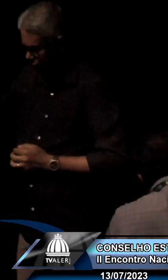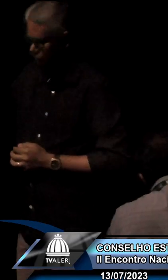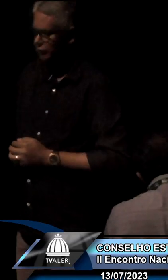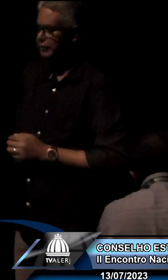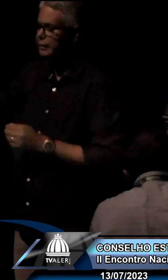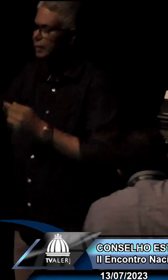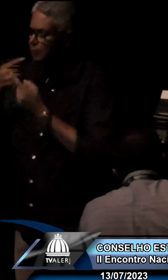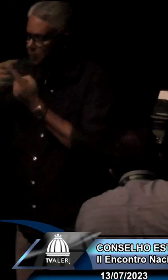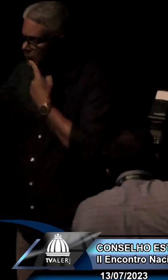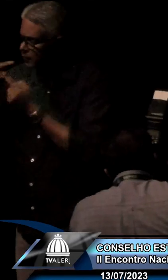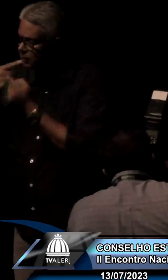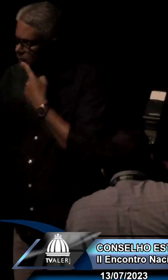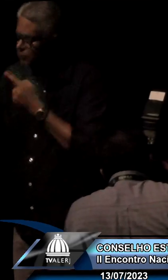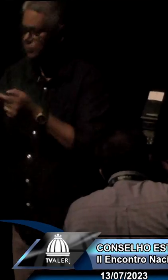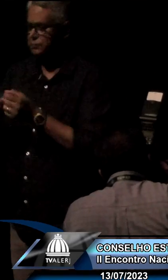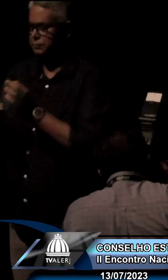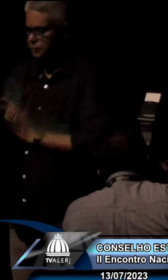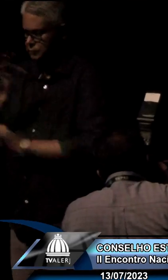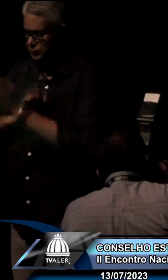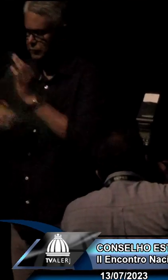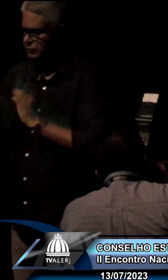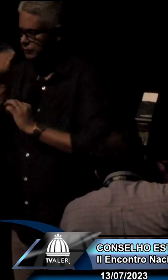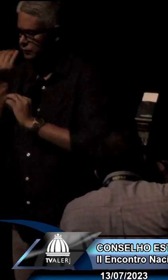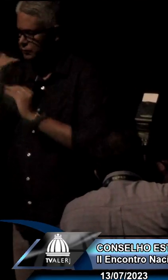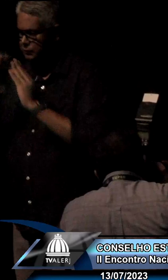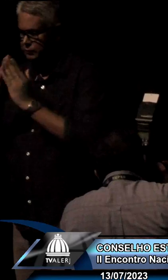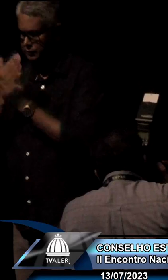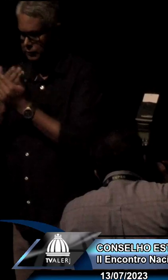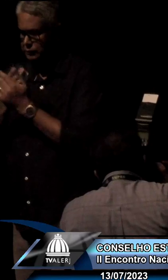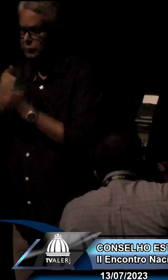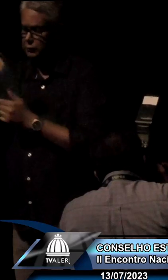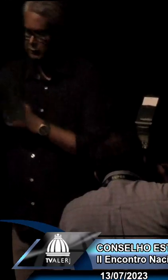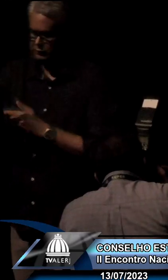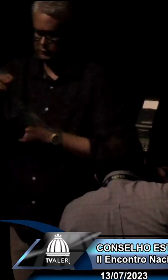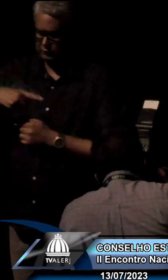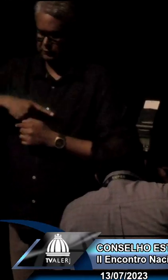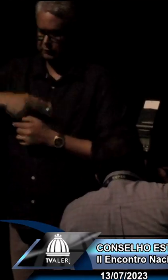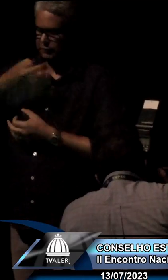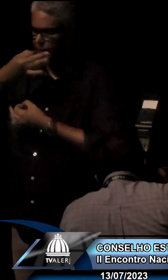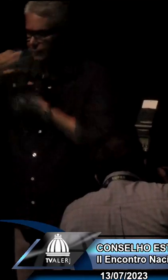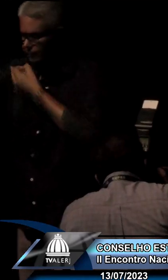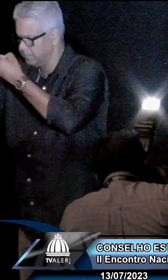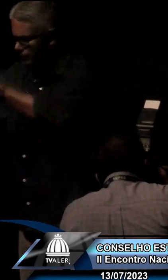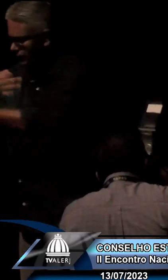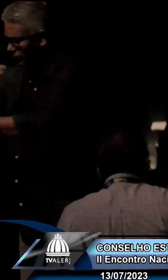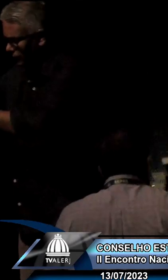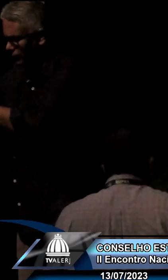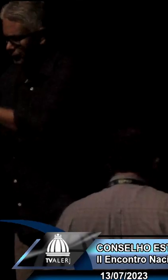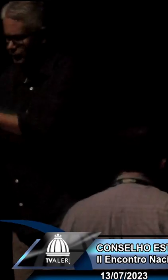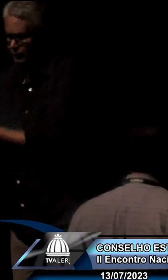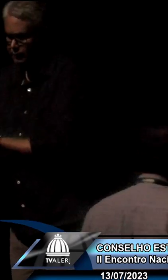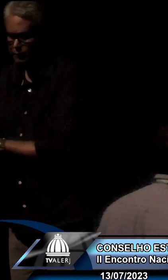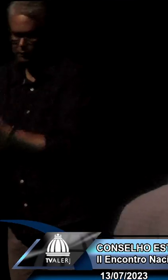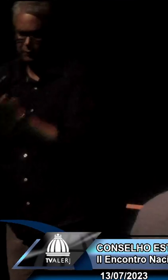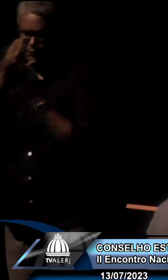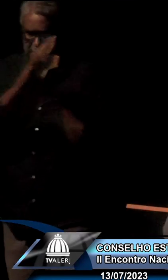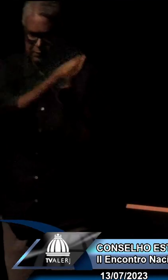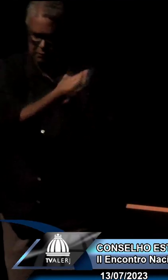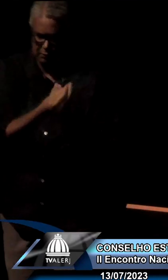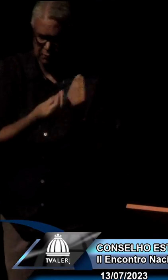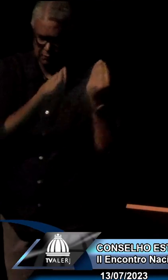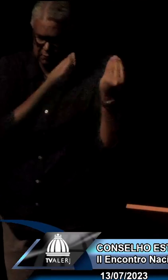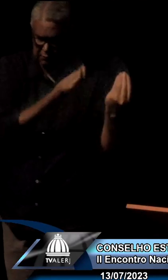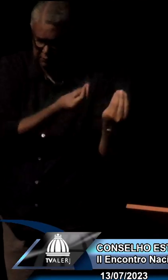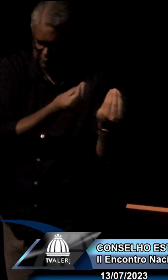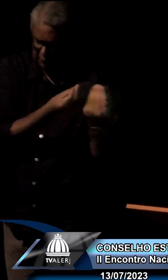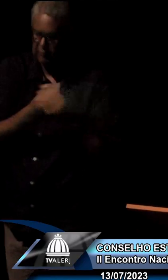de alimentação escolar se vocês tiverem sugestões para o programa nacional de alimentação escolar vocês também